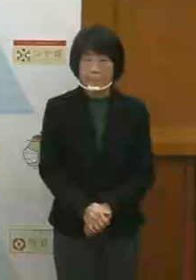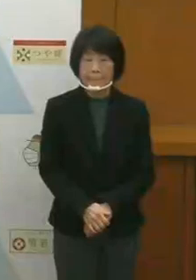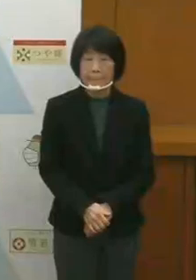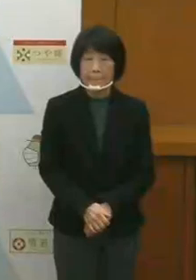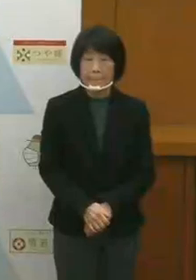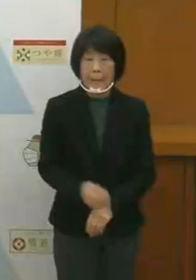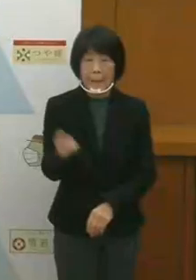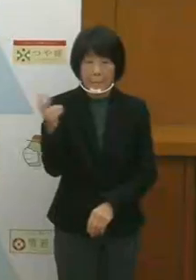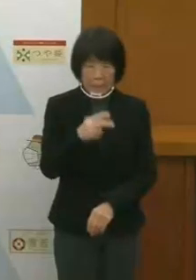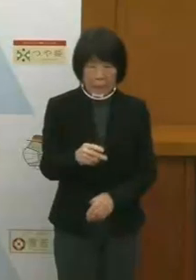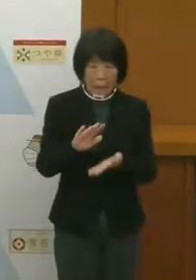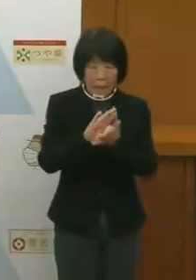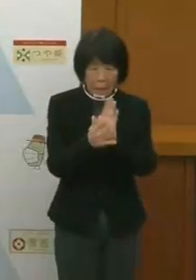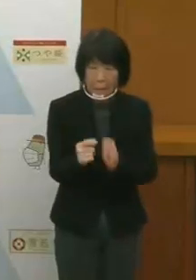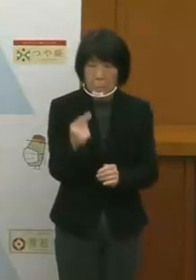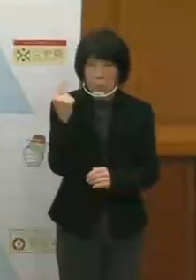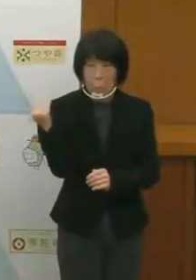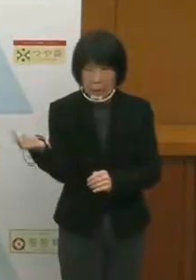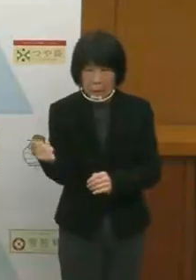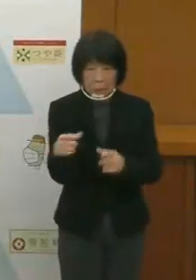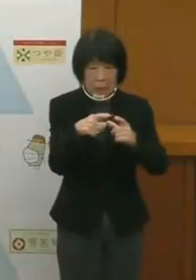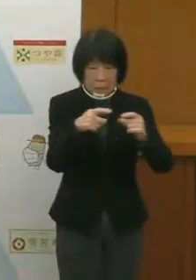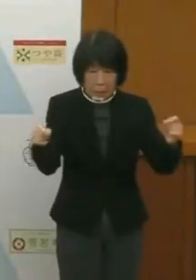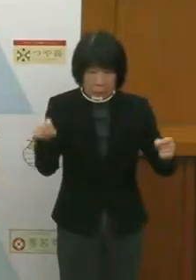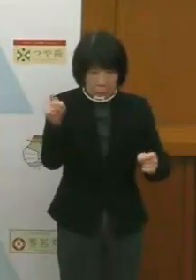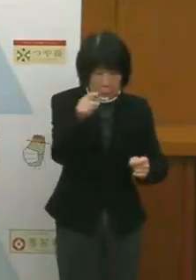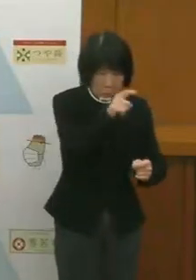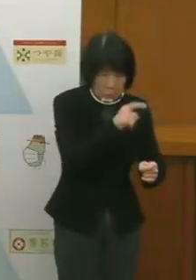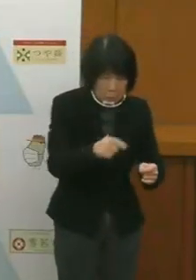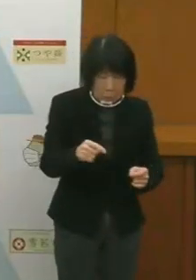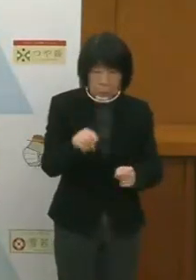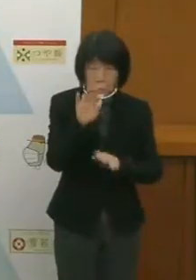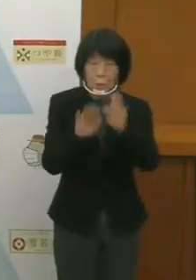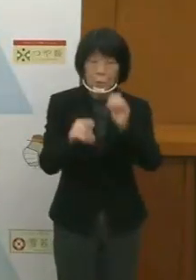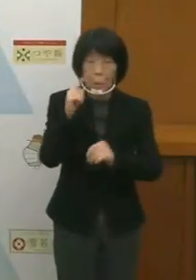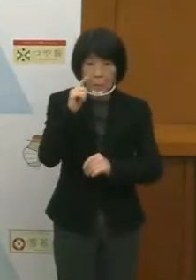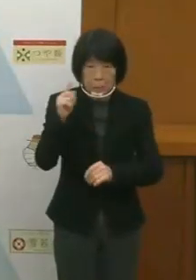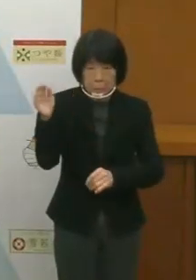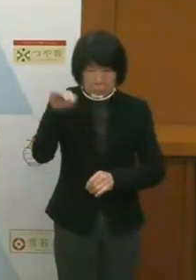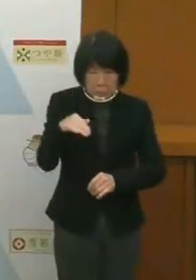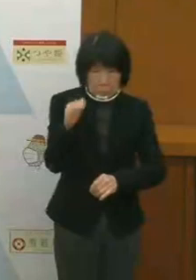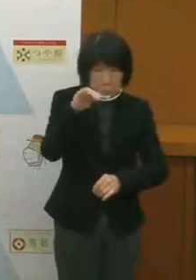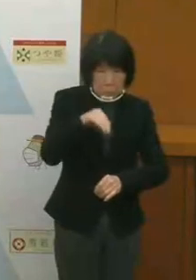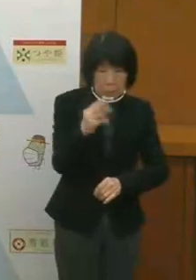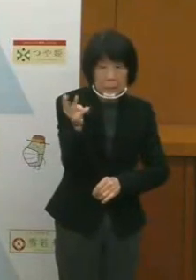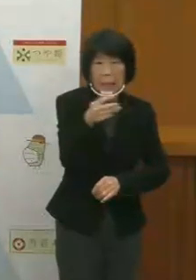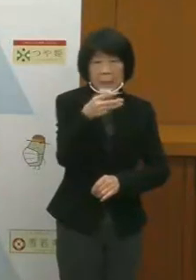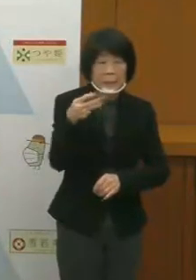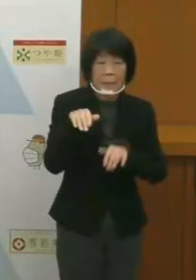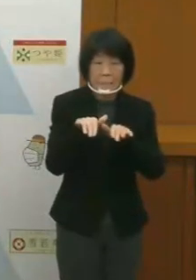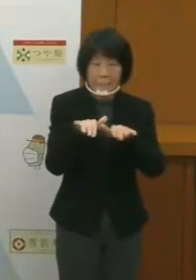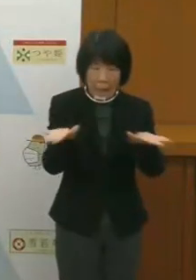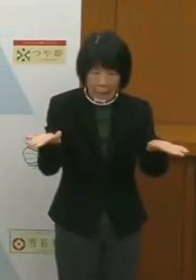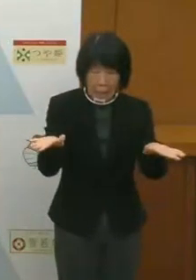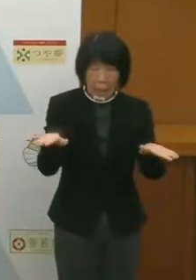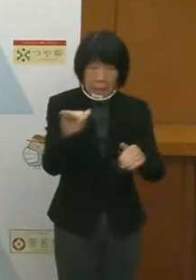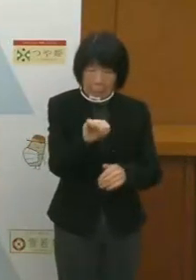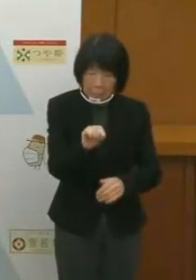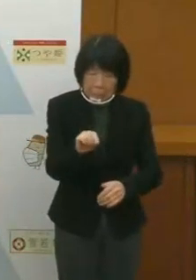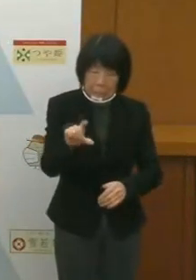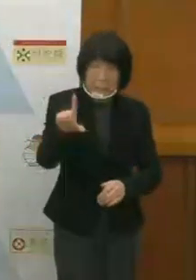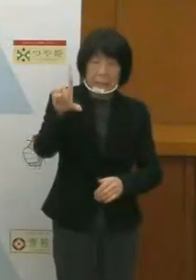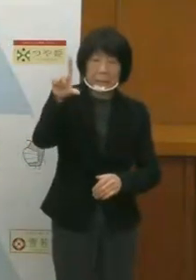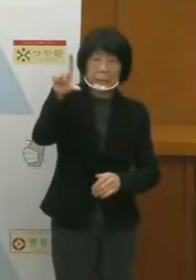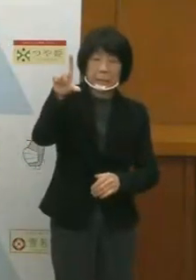から臨県や全国の状況を見ますと、第3波ということでありますの増加傾向ということ